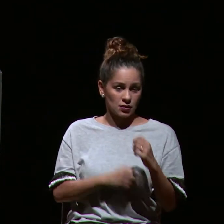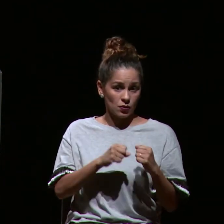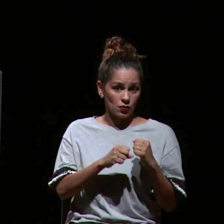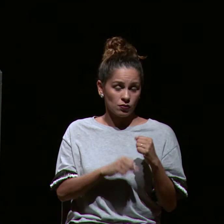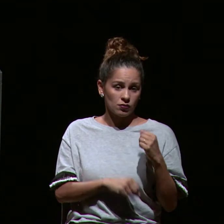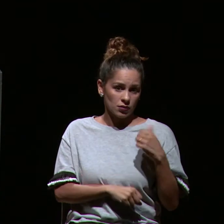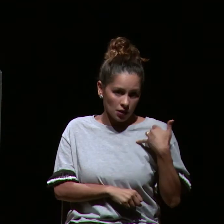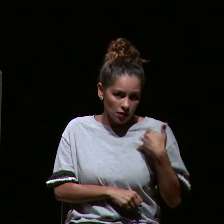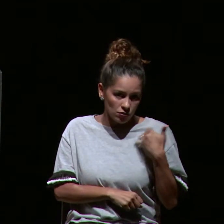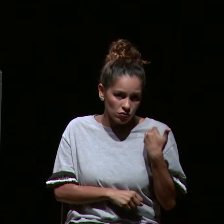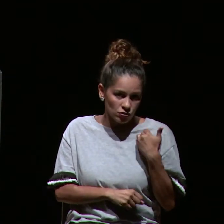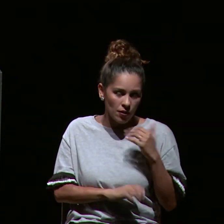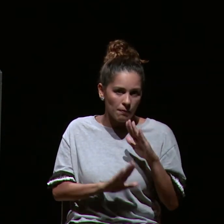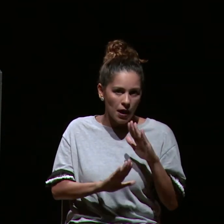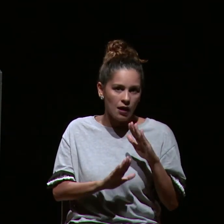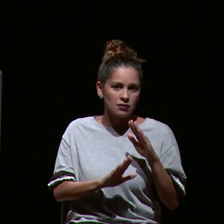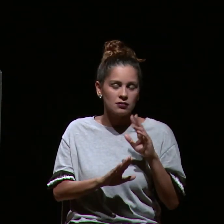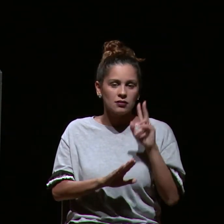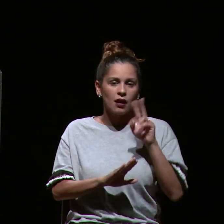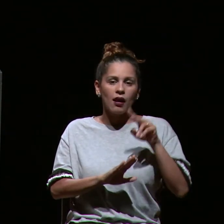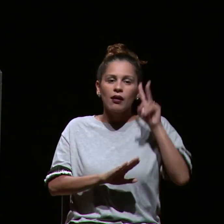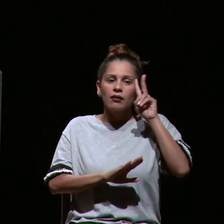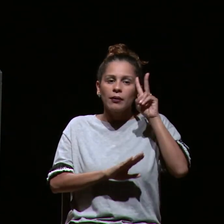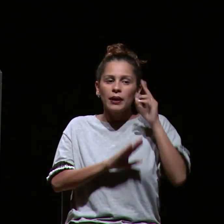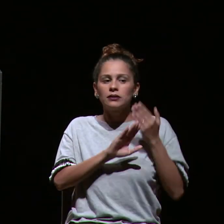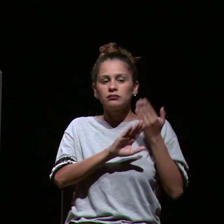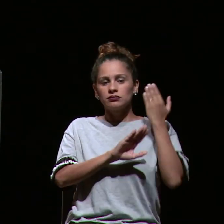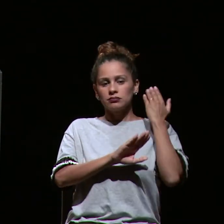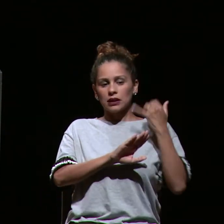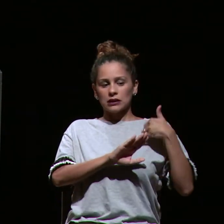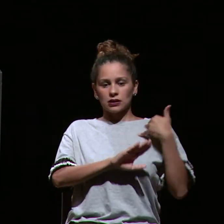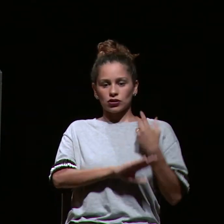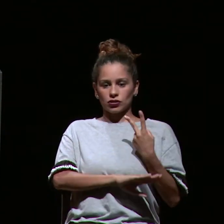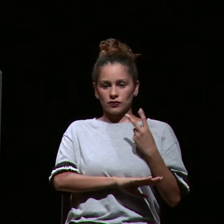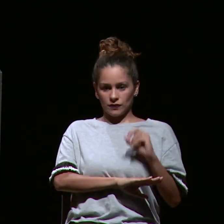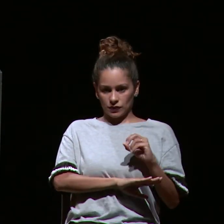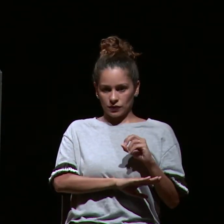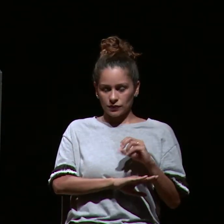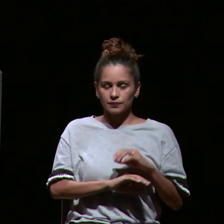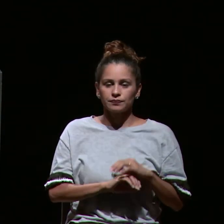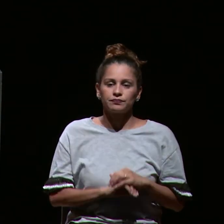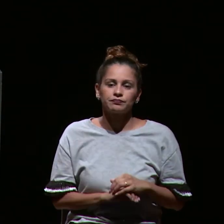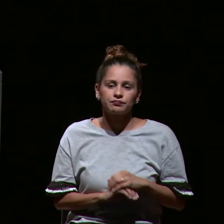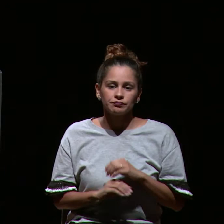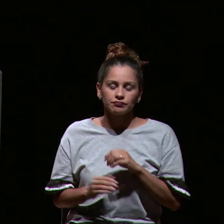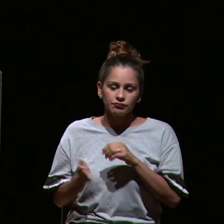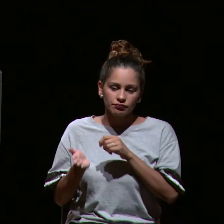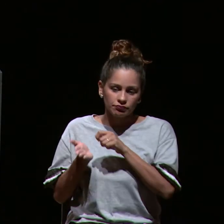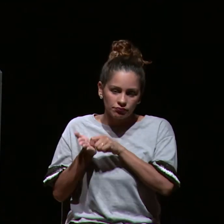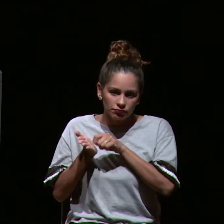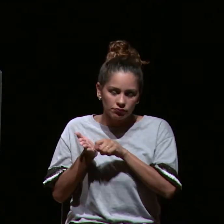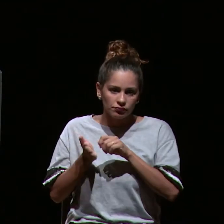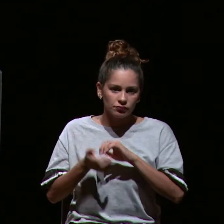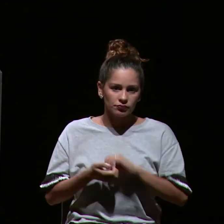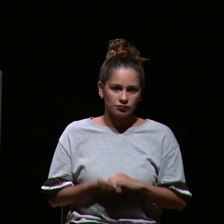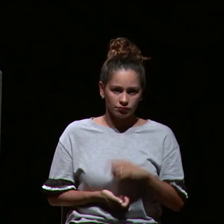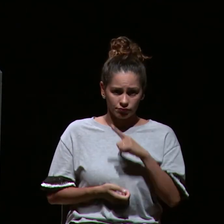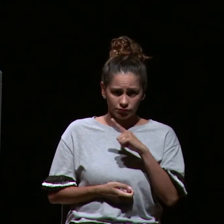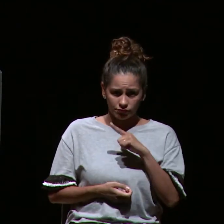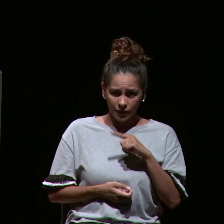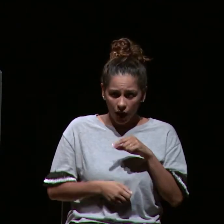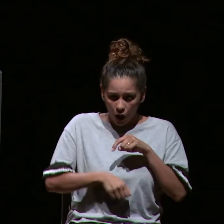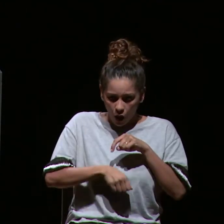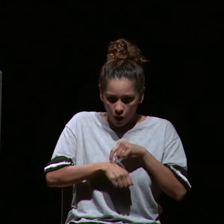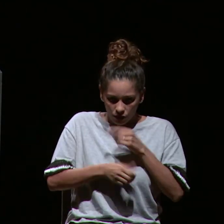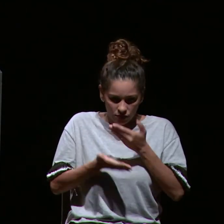Mas são recordações dos 20 anos. Chegada a hora da aula de desenho, dada por um tutor que tinha os senhorzinhos Dom Nicolás